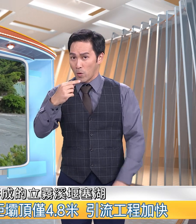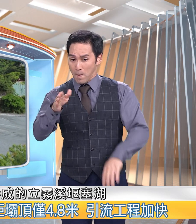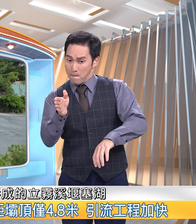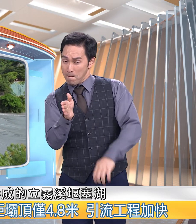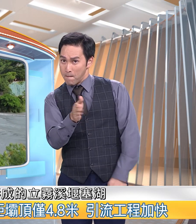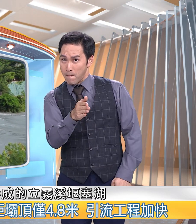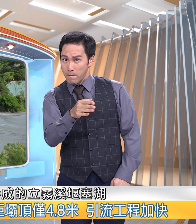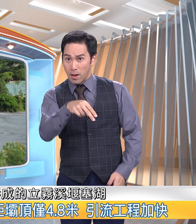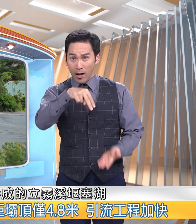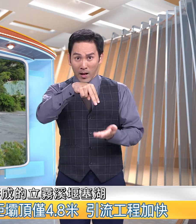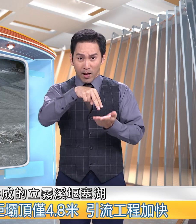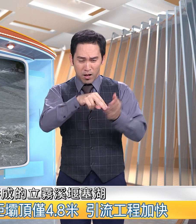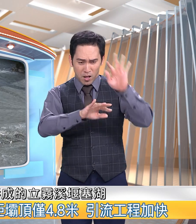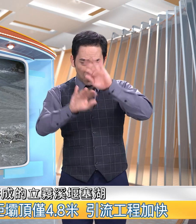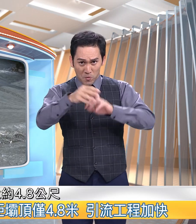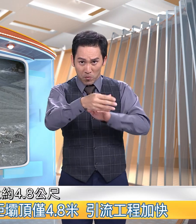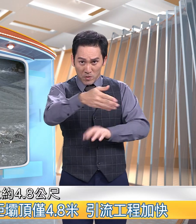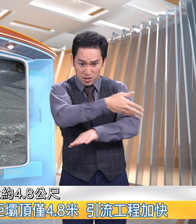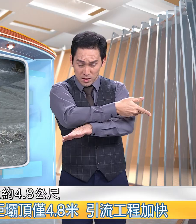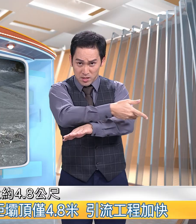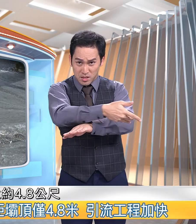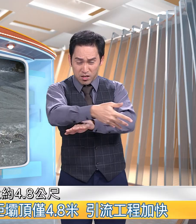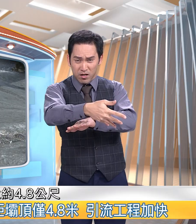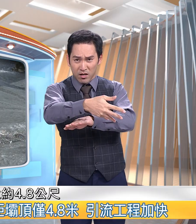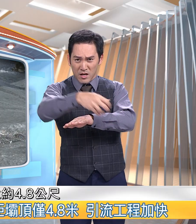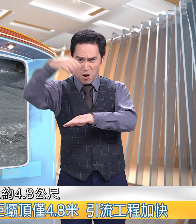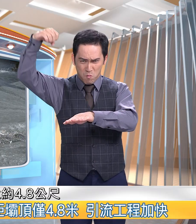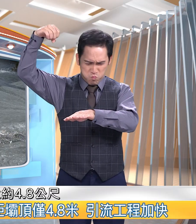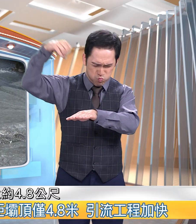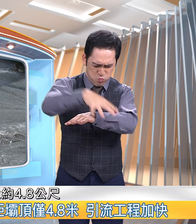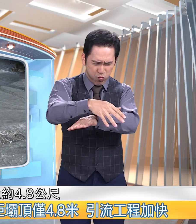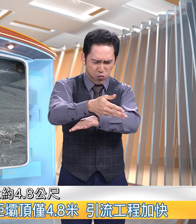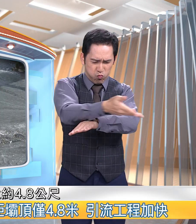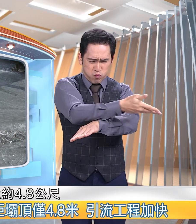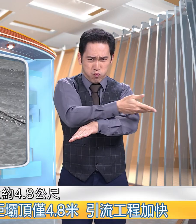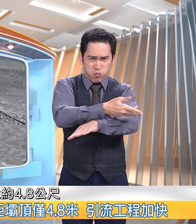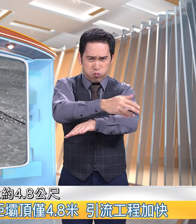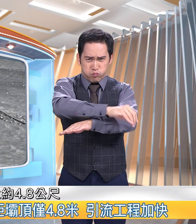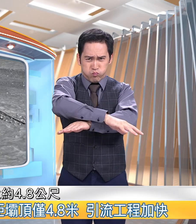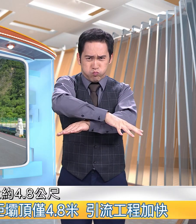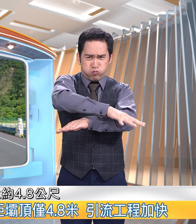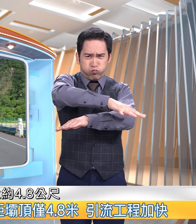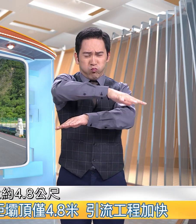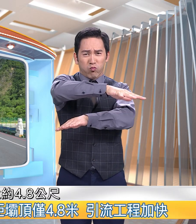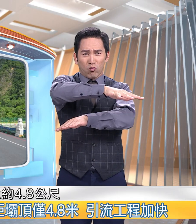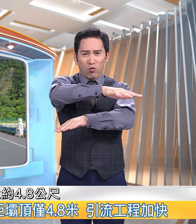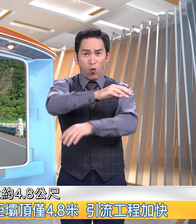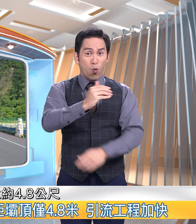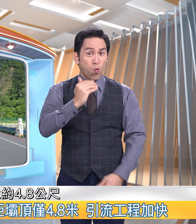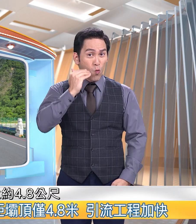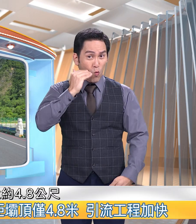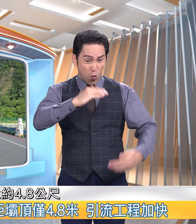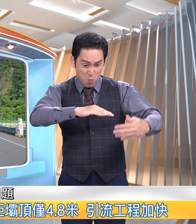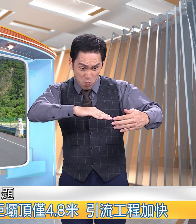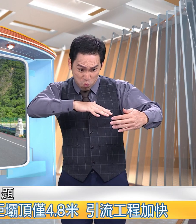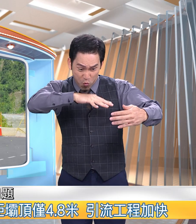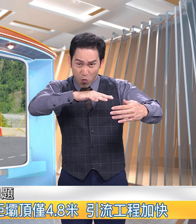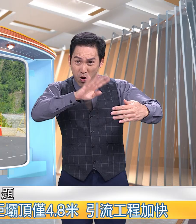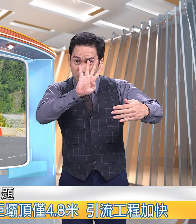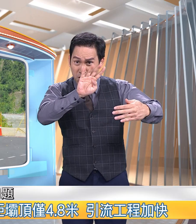利雾溪堰塞湖，距离坝顶溢流大约4.8公尺，居民忧